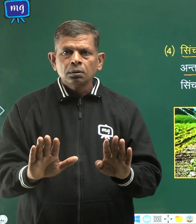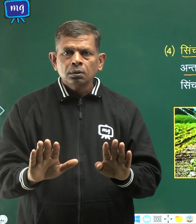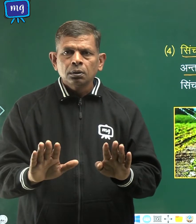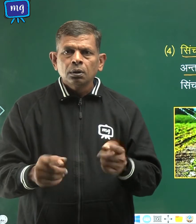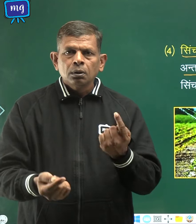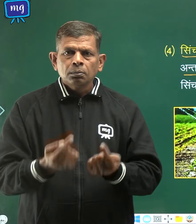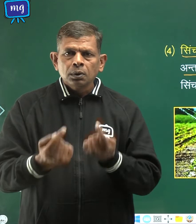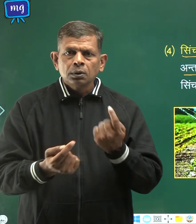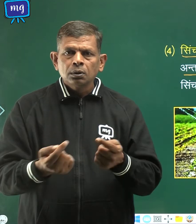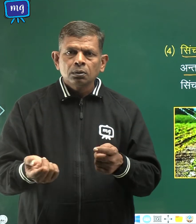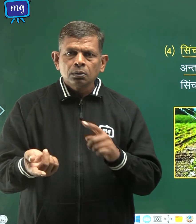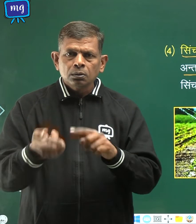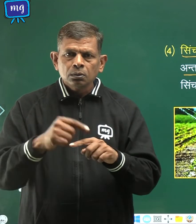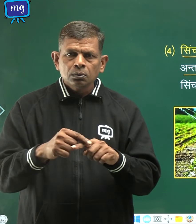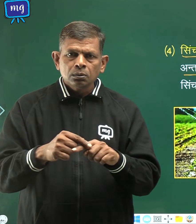फसल को